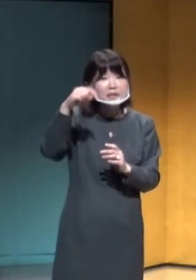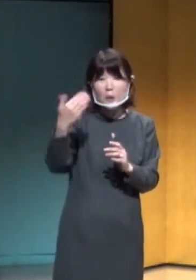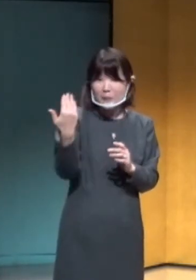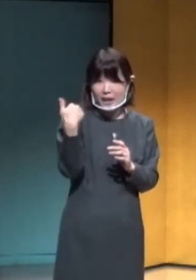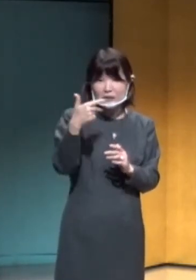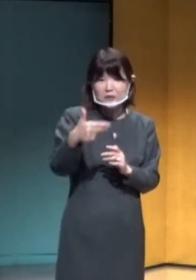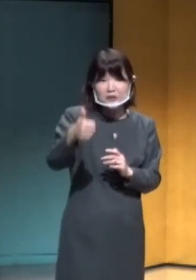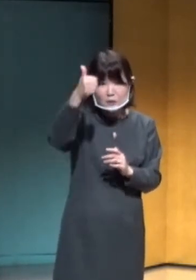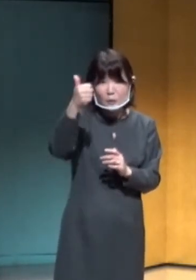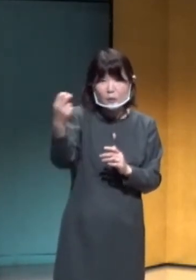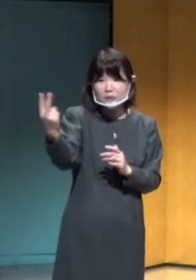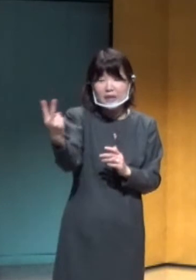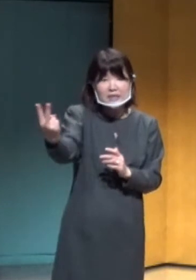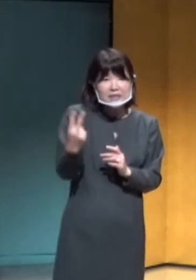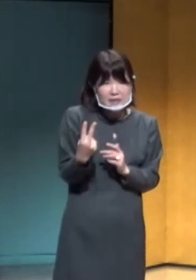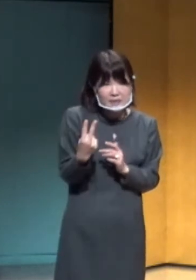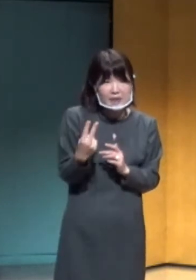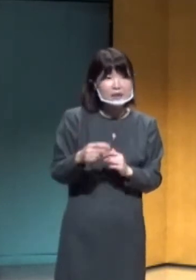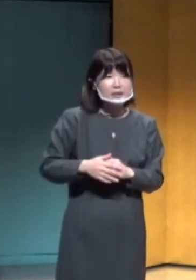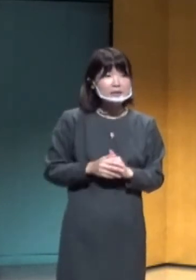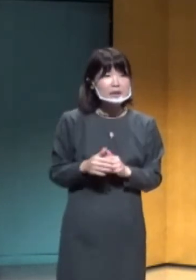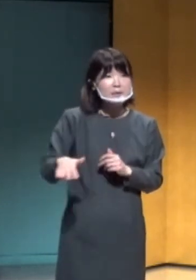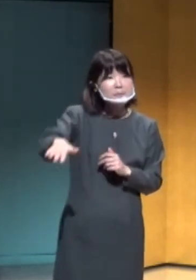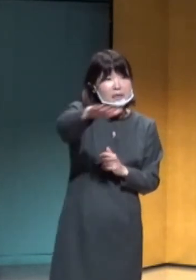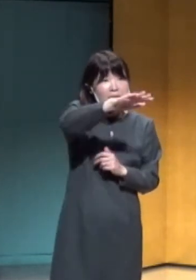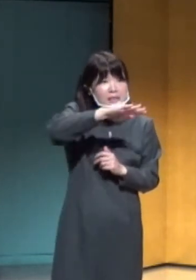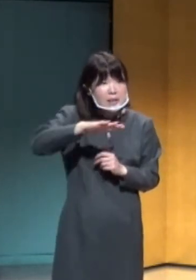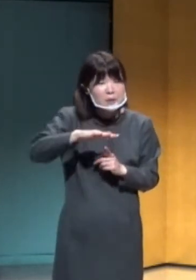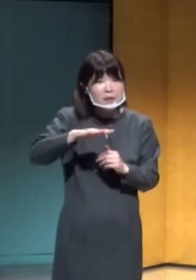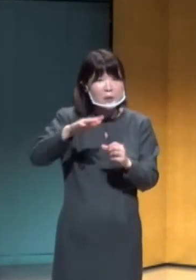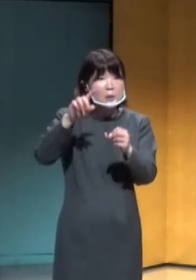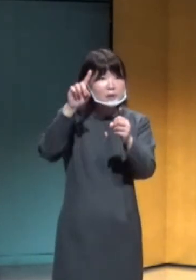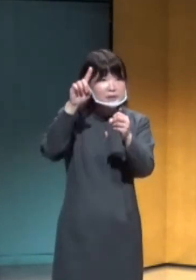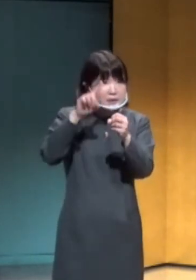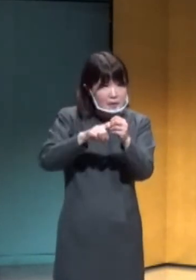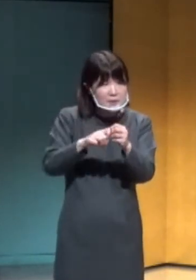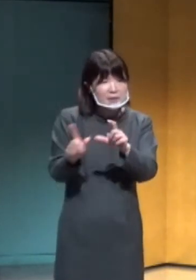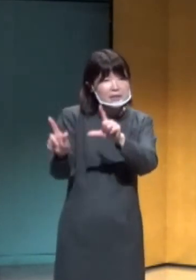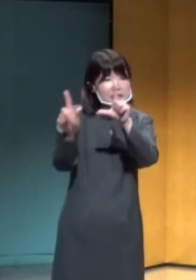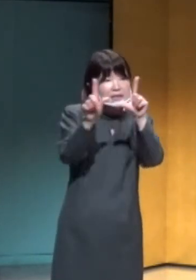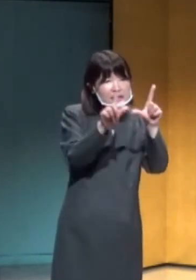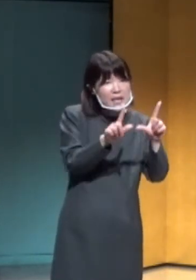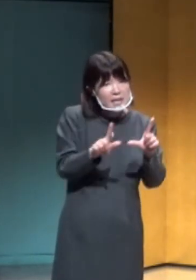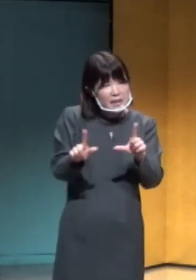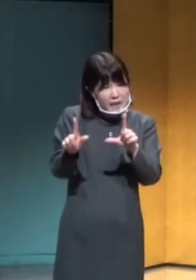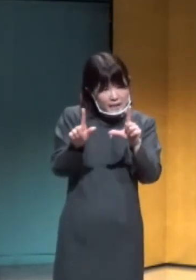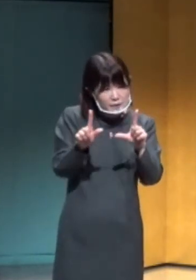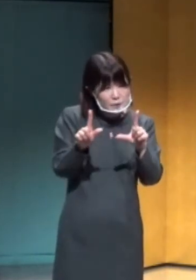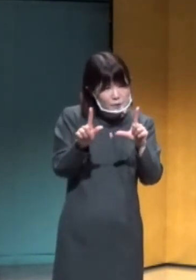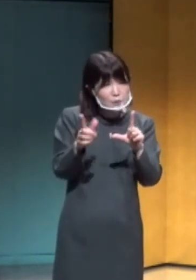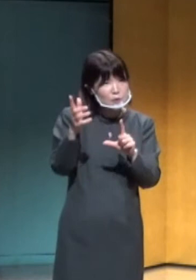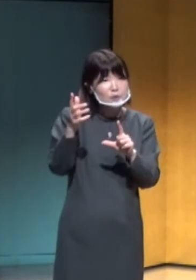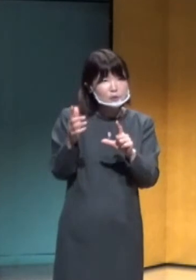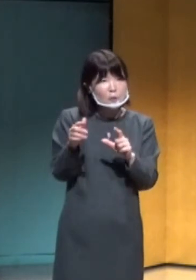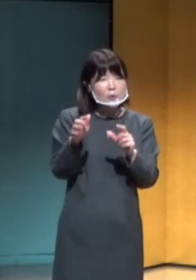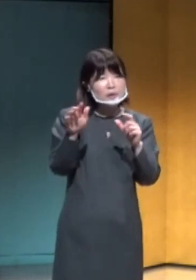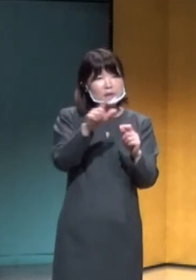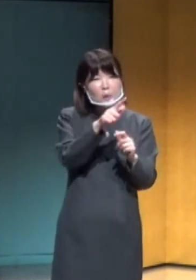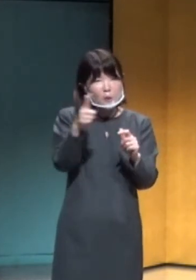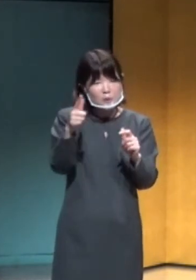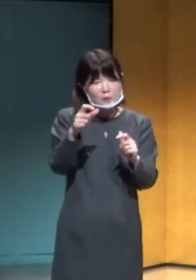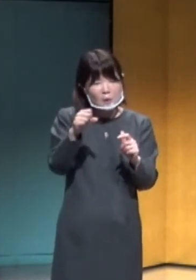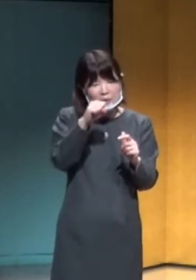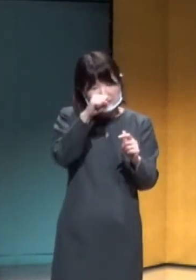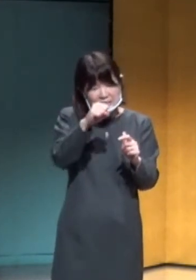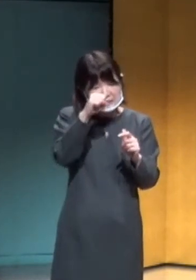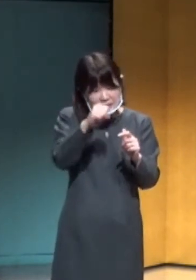の皆さんのために、生活創造企業ではございませんが、生活創造富士見市役所としてこの